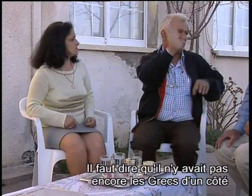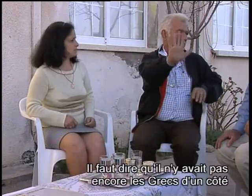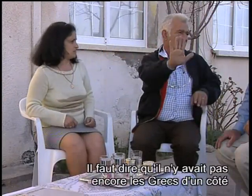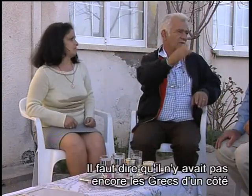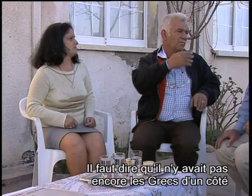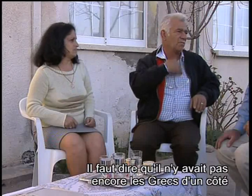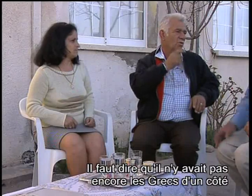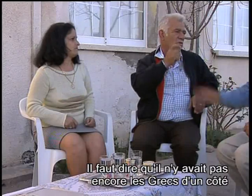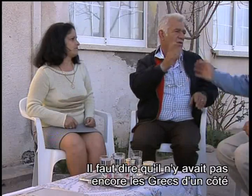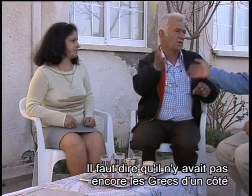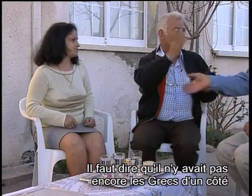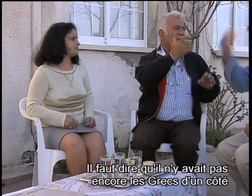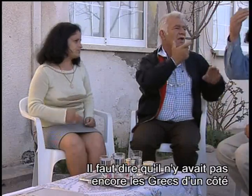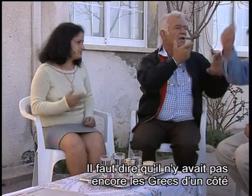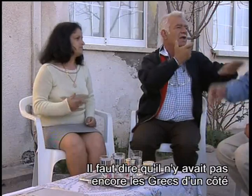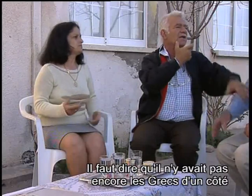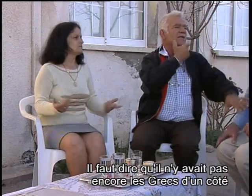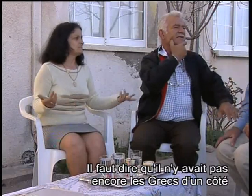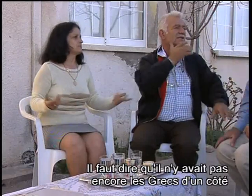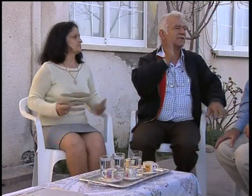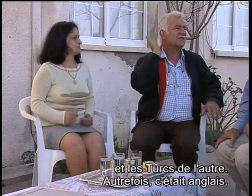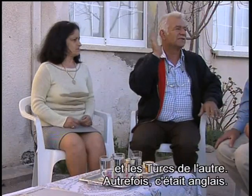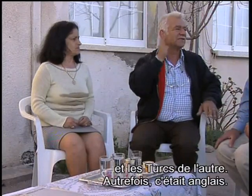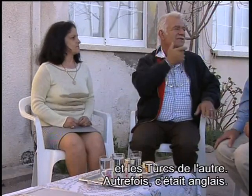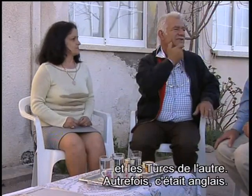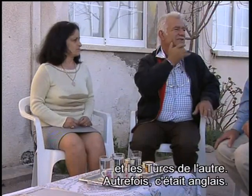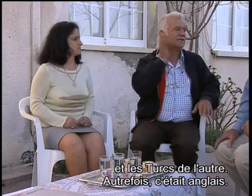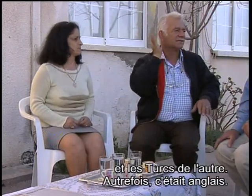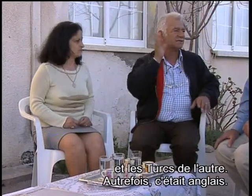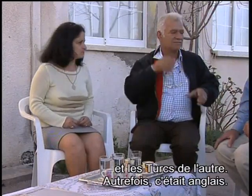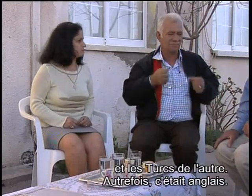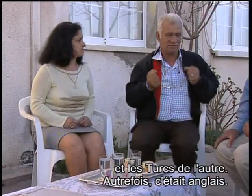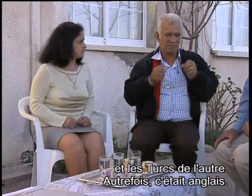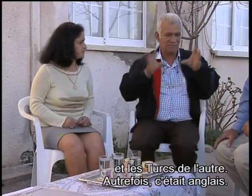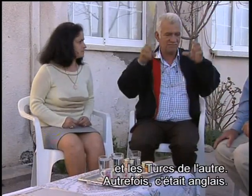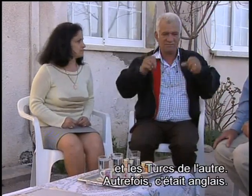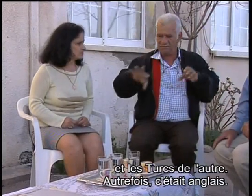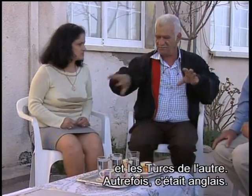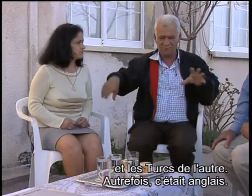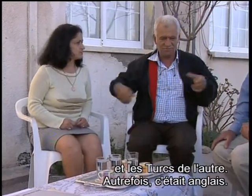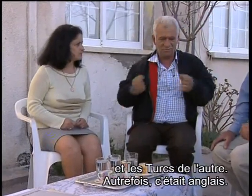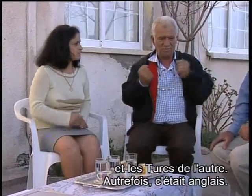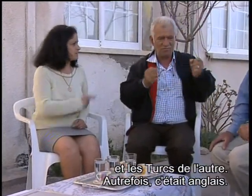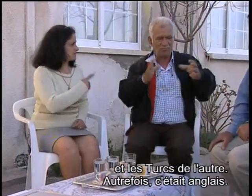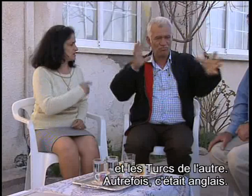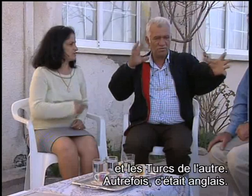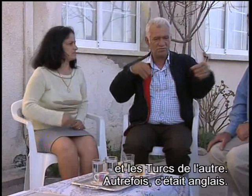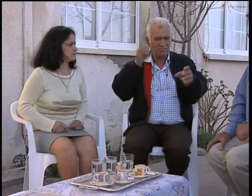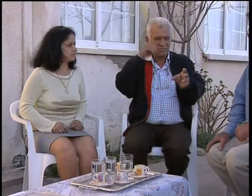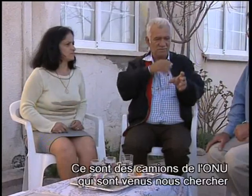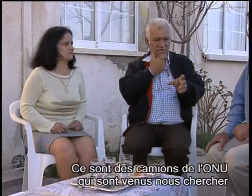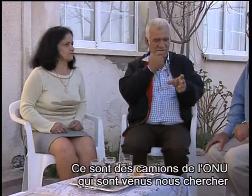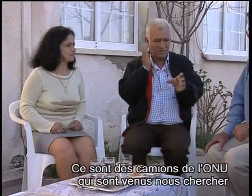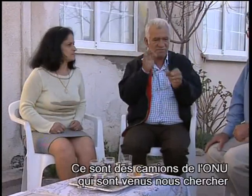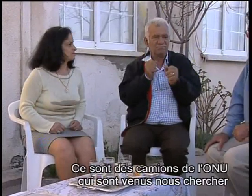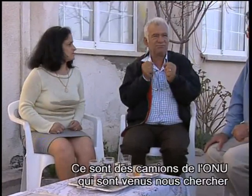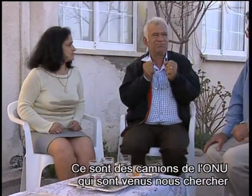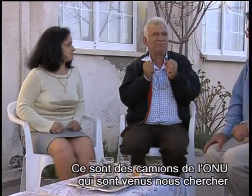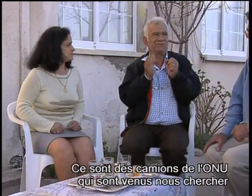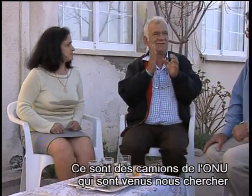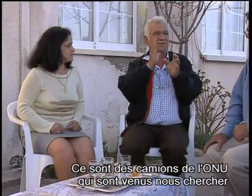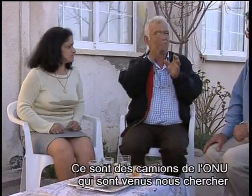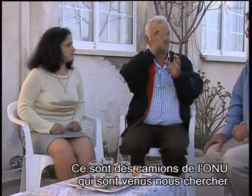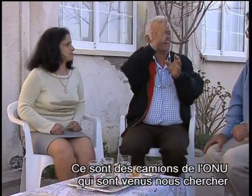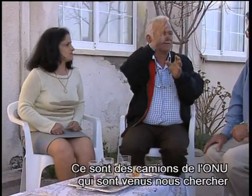dire, c'est qu'il n'y avait pas encore les Grecs d'un côté et les Turcs de l'autre. Autrefois, c'était Anglais. Et ce sont des